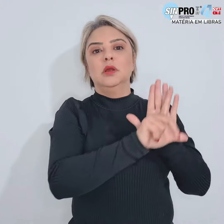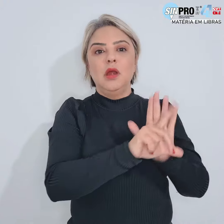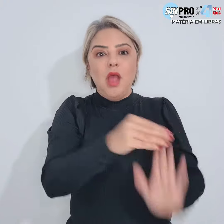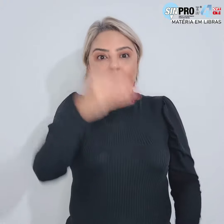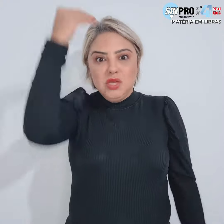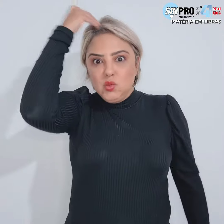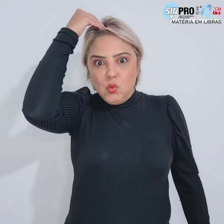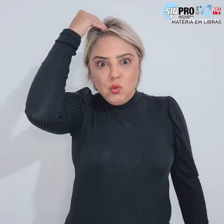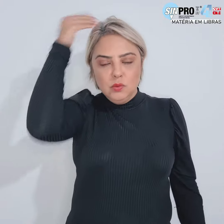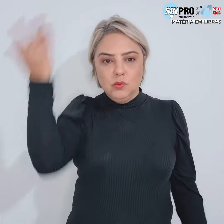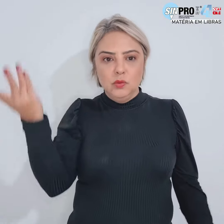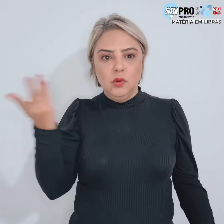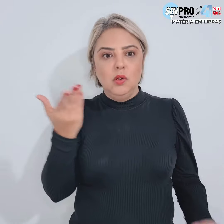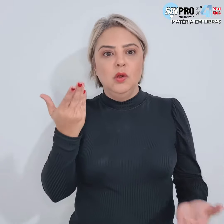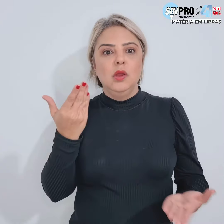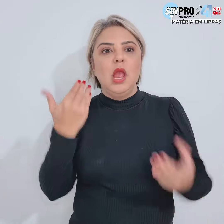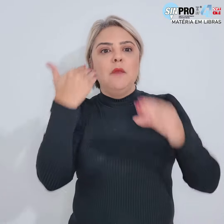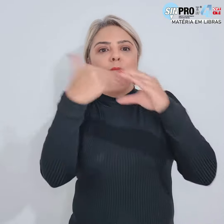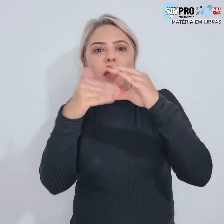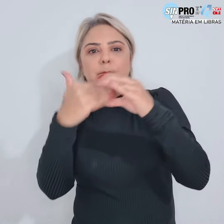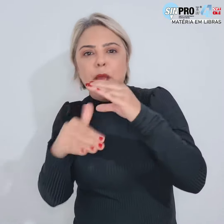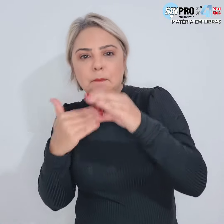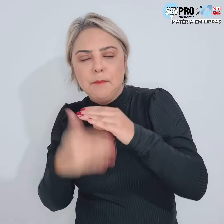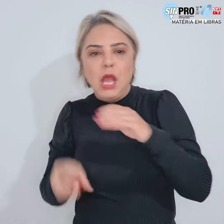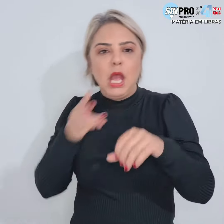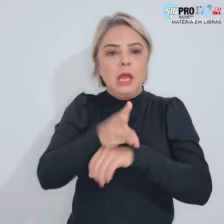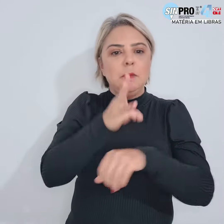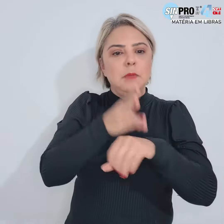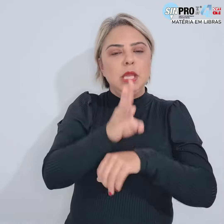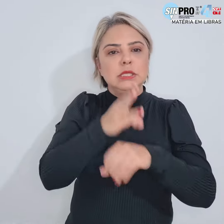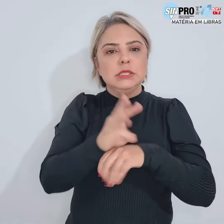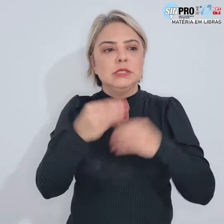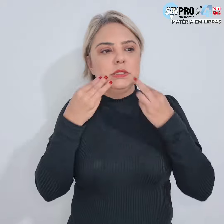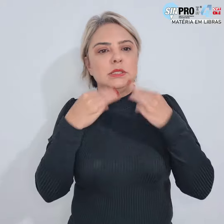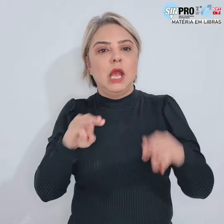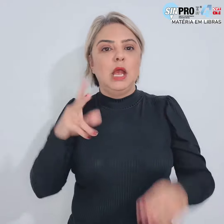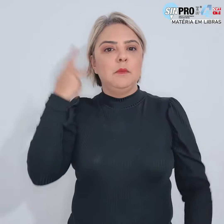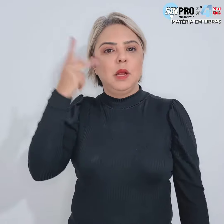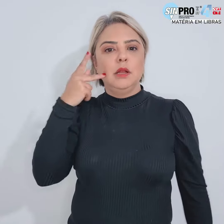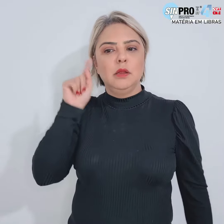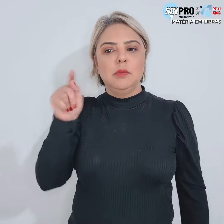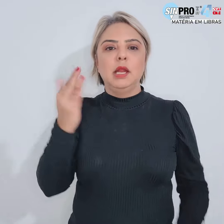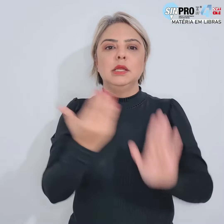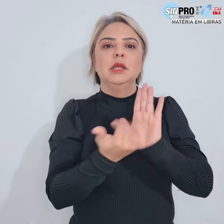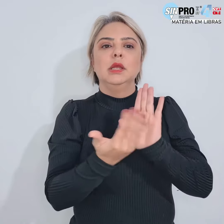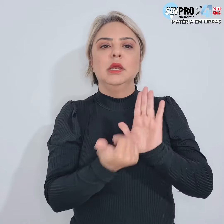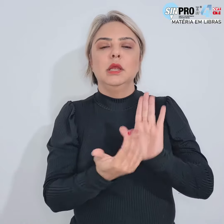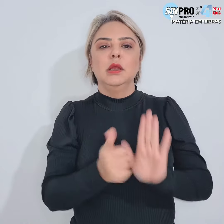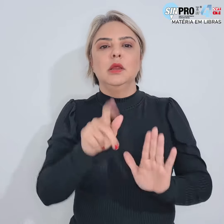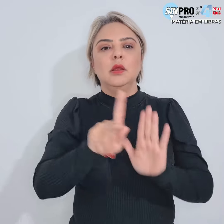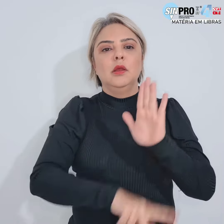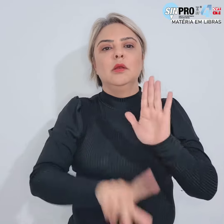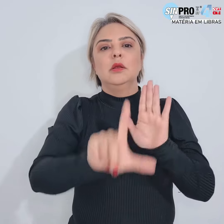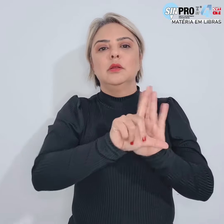absurdo, enviando mensagens aos parlamentares para que retirem o PL da